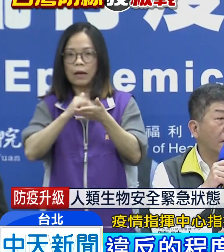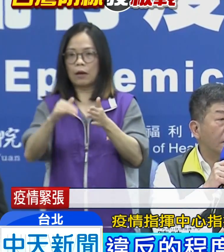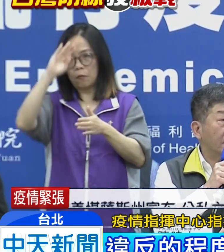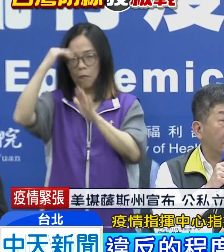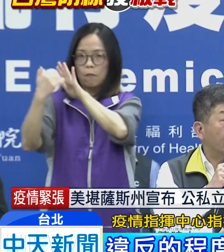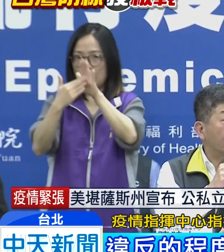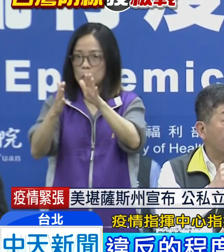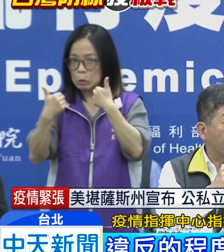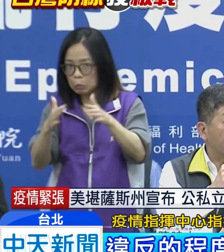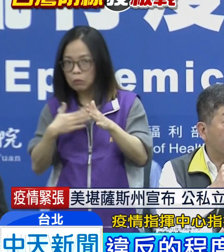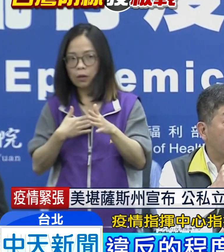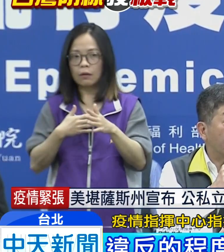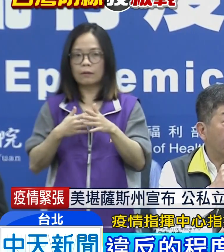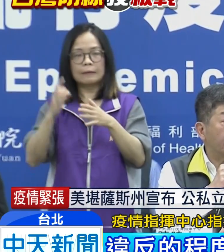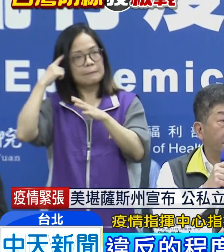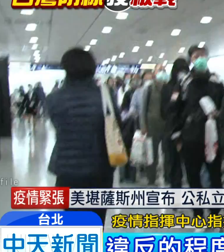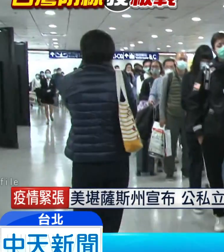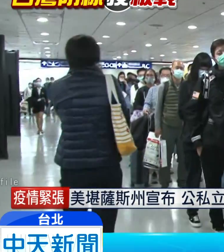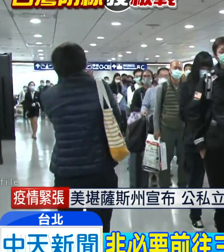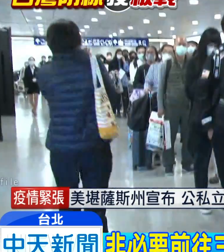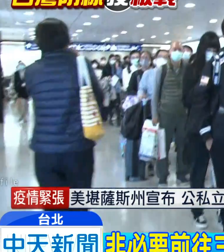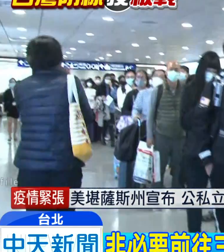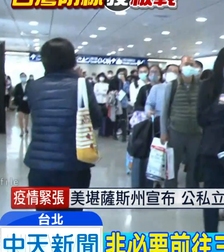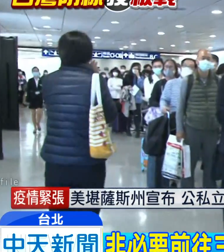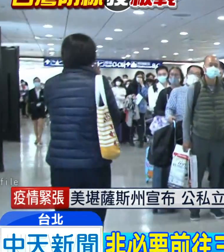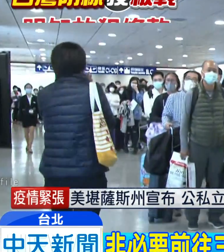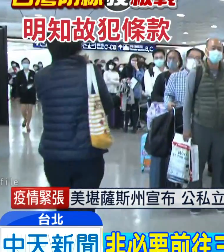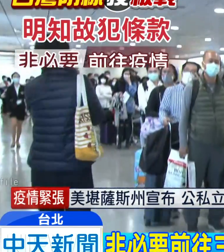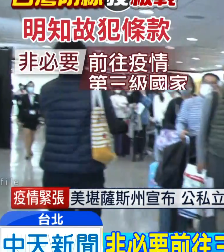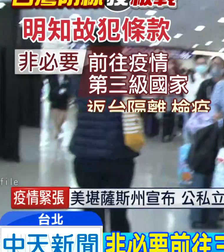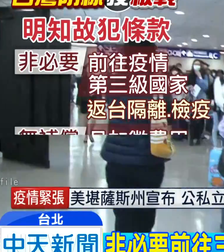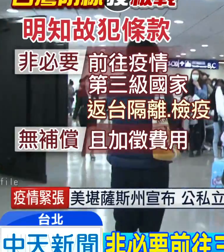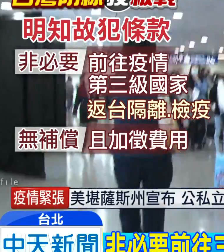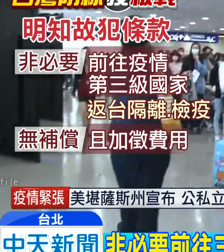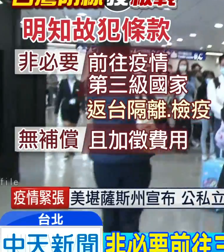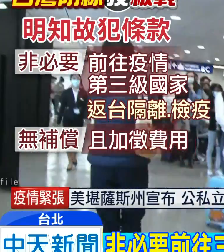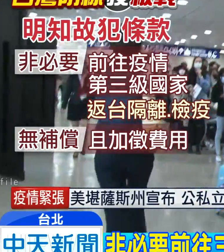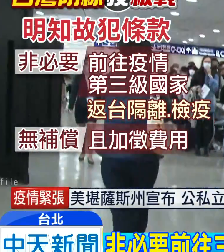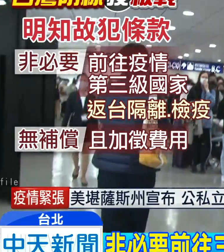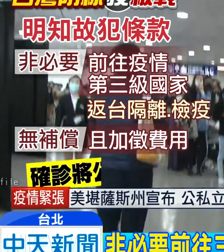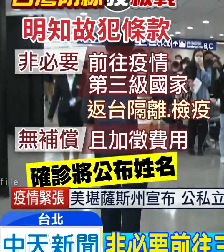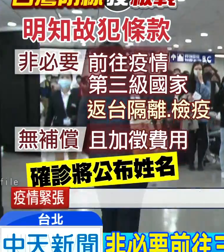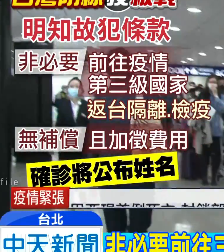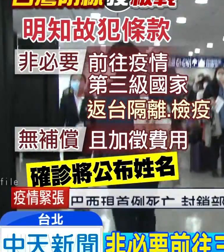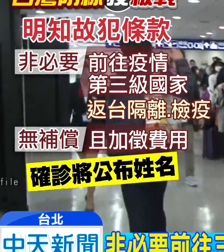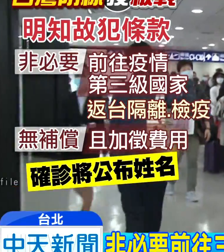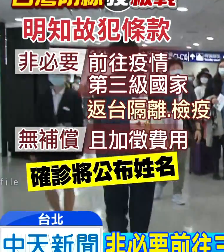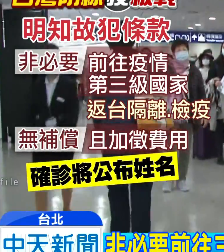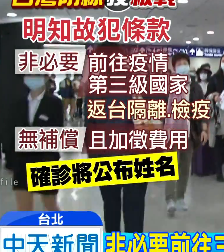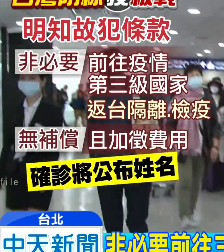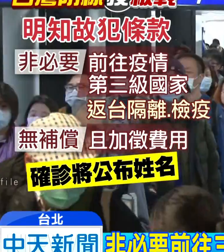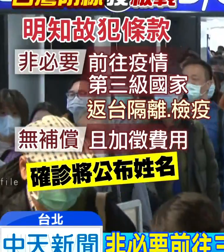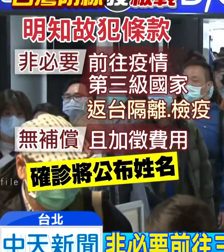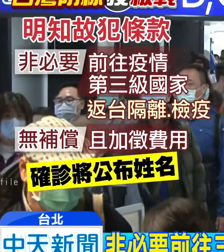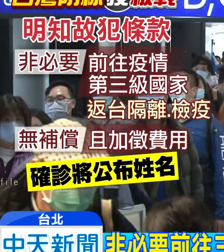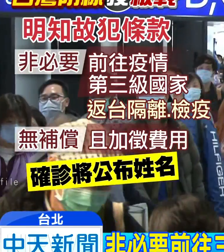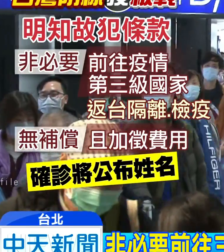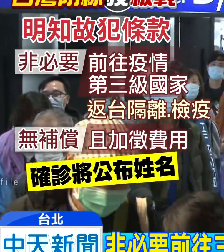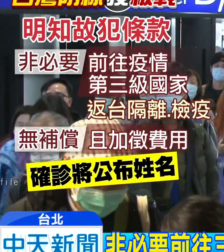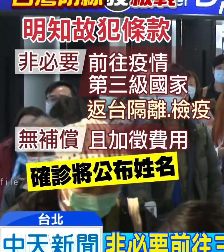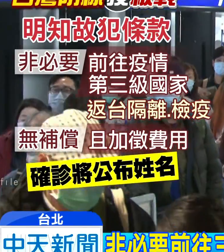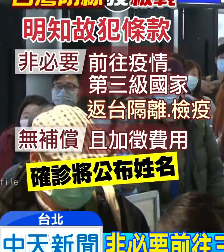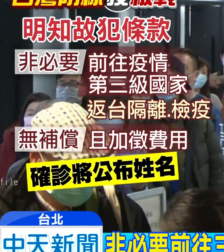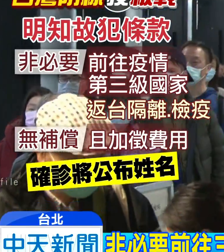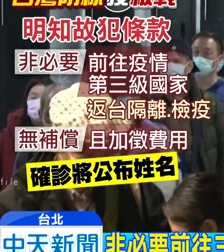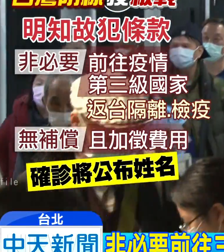要这样来做相关的考量。 明知故犯条款除了会对出国者加征费用、公布姓名之外，接受隔离以及检